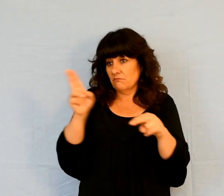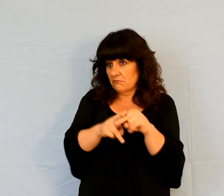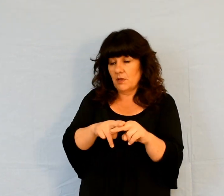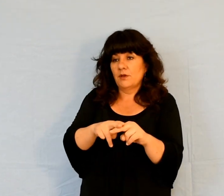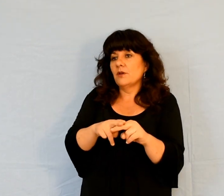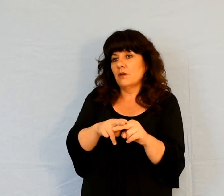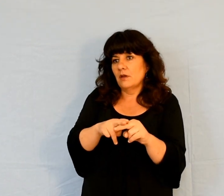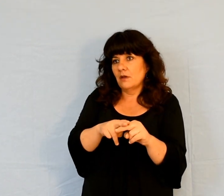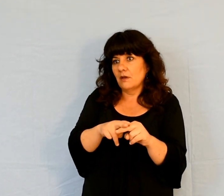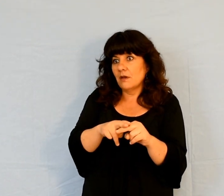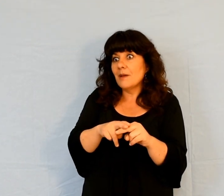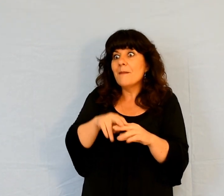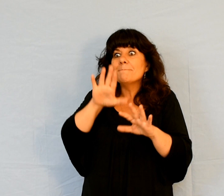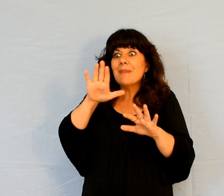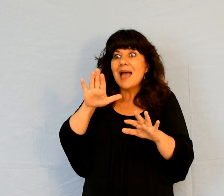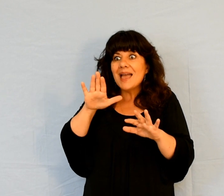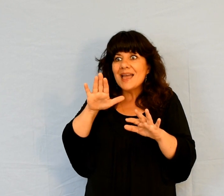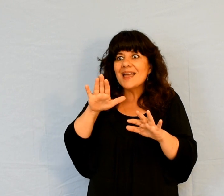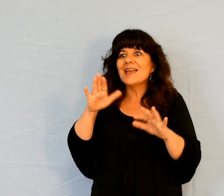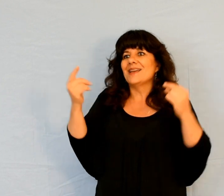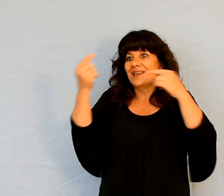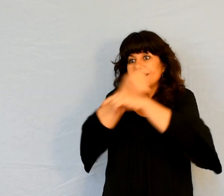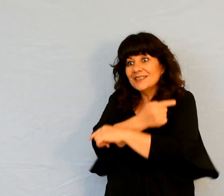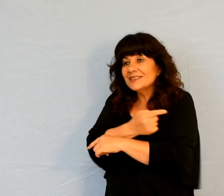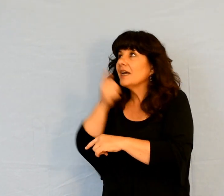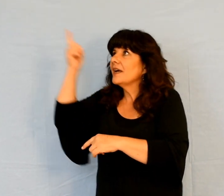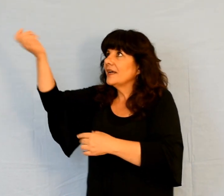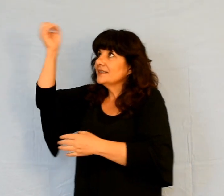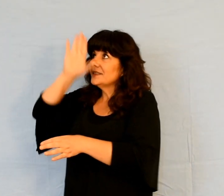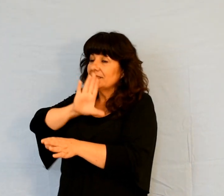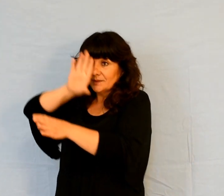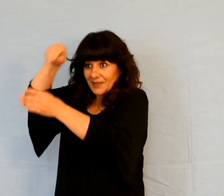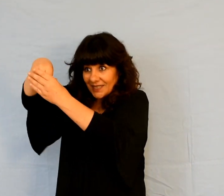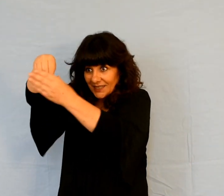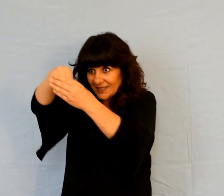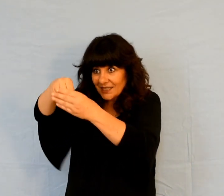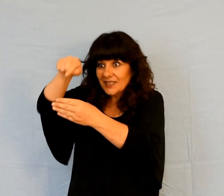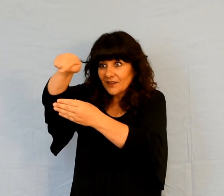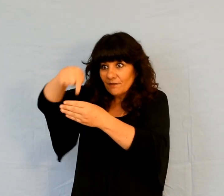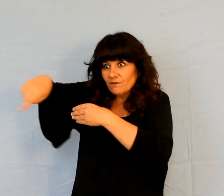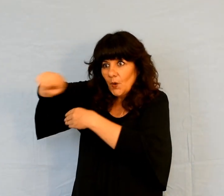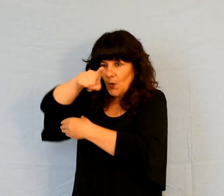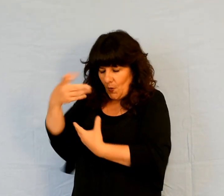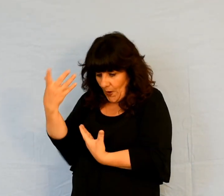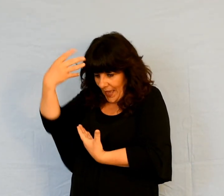Mais si par l'Esprit vous tuez les agissements de l'homme pécheur, vous vivrez.